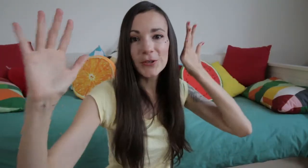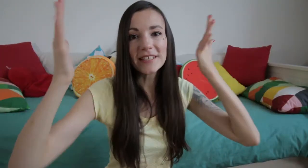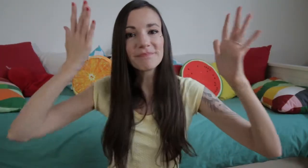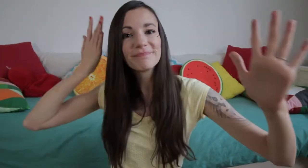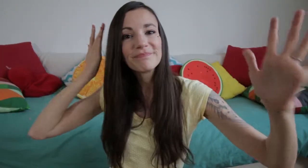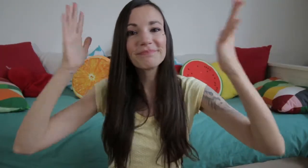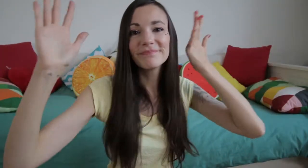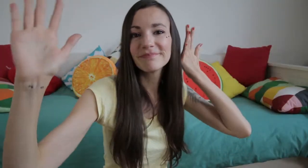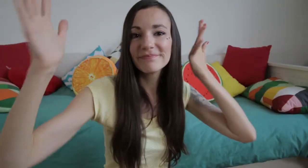côtés.